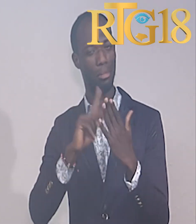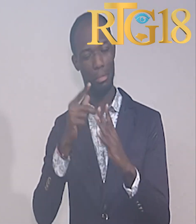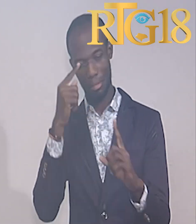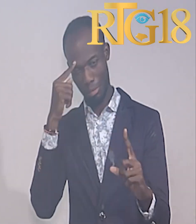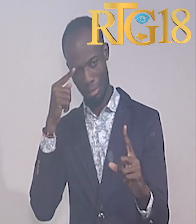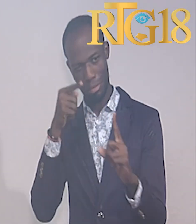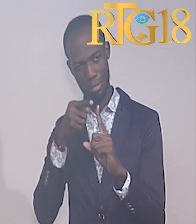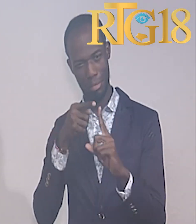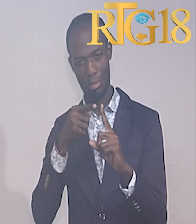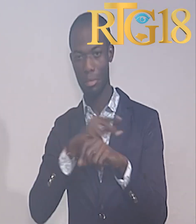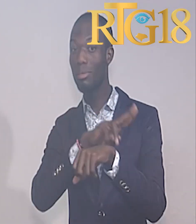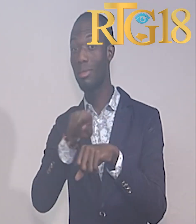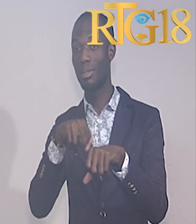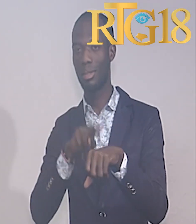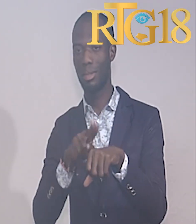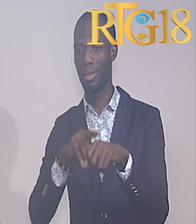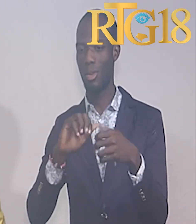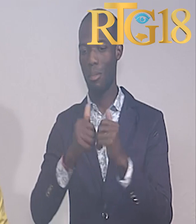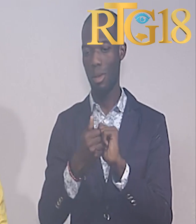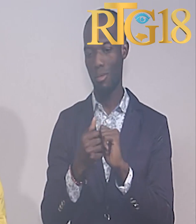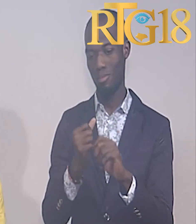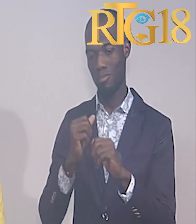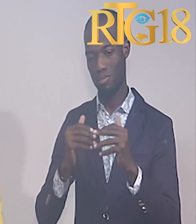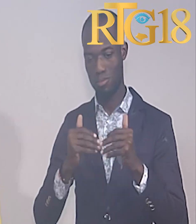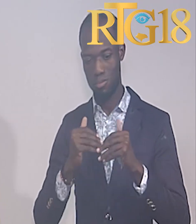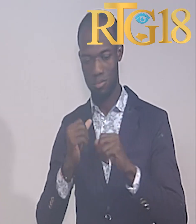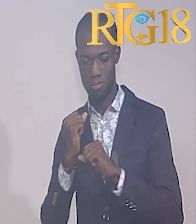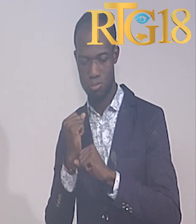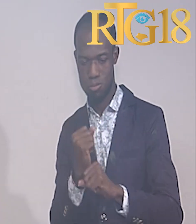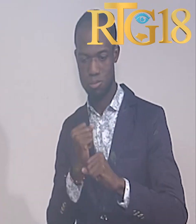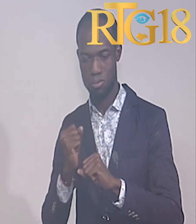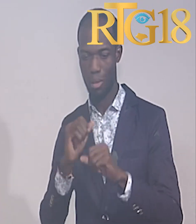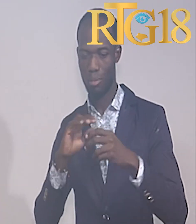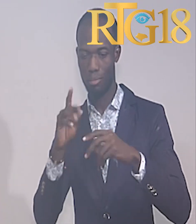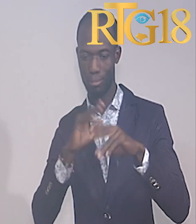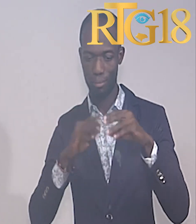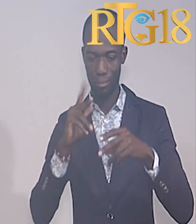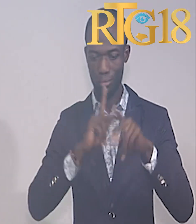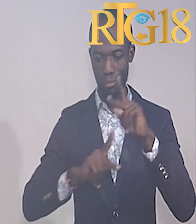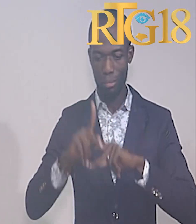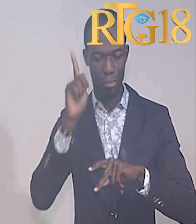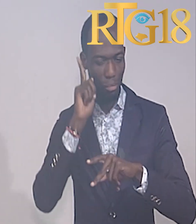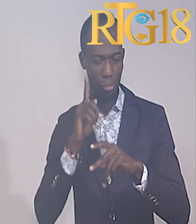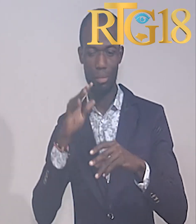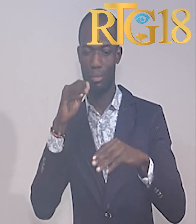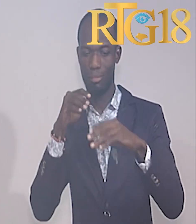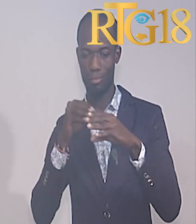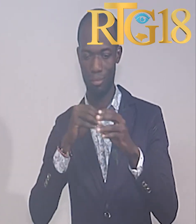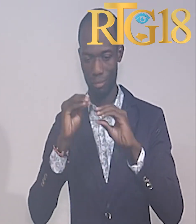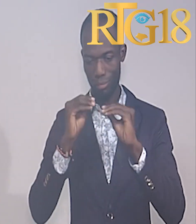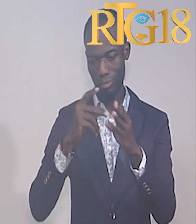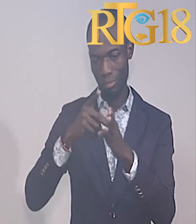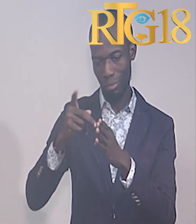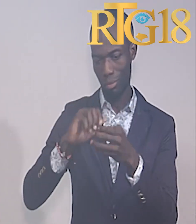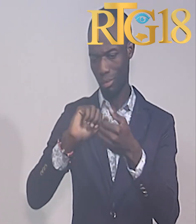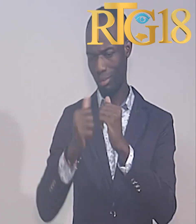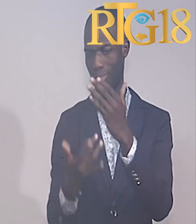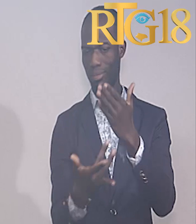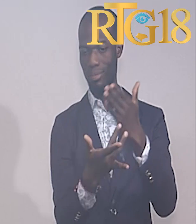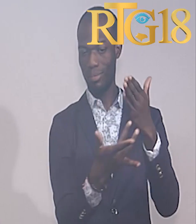objectif spécifique de faire la promotion et faciliter l'accès des personnes sourdes à la formation professionnelle et